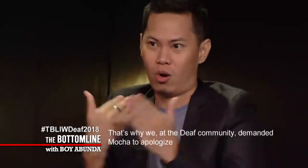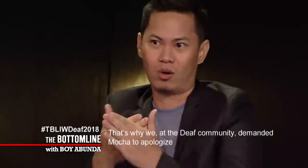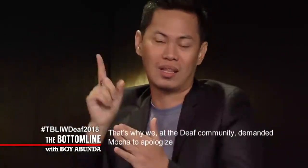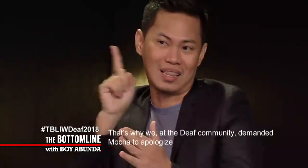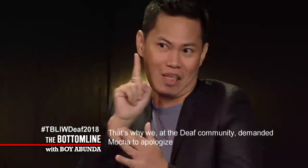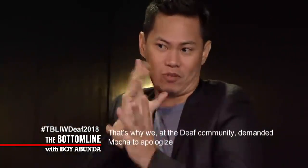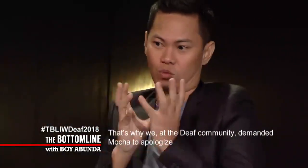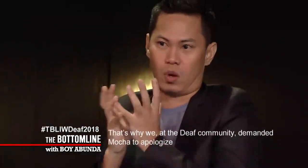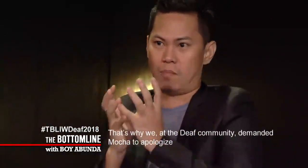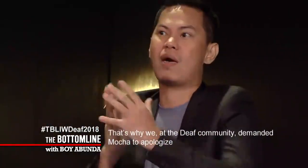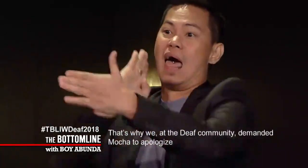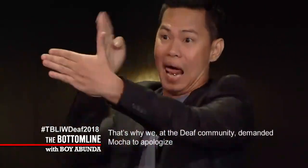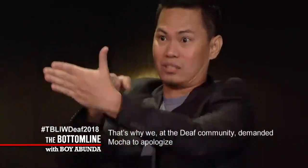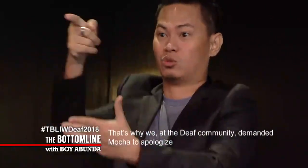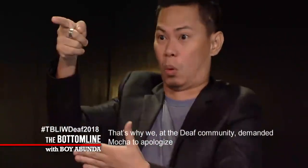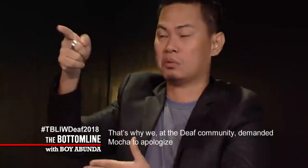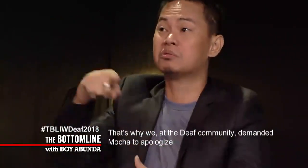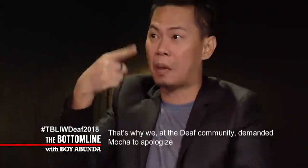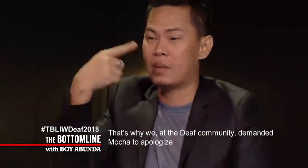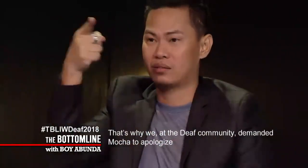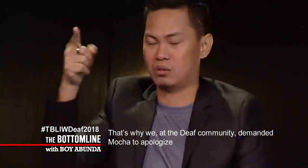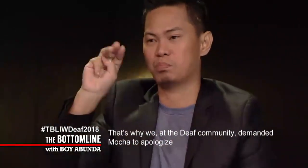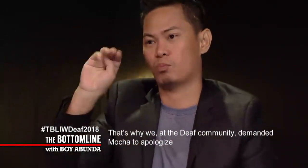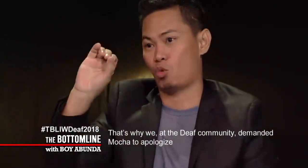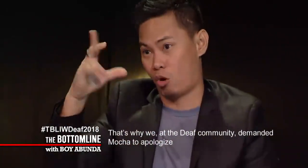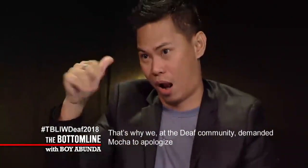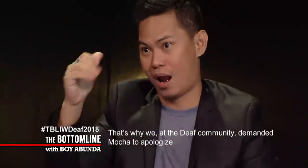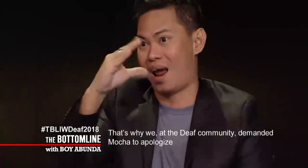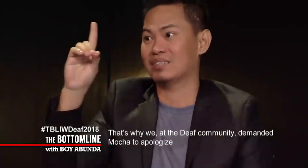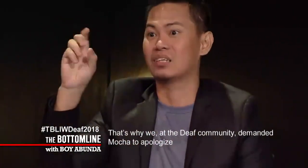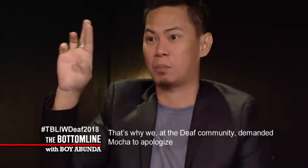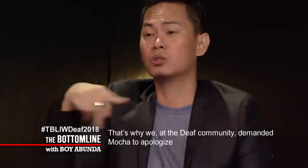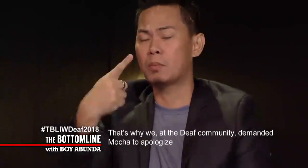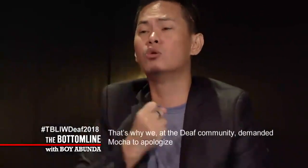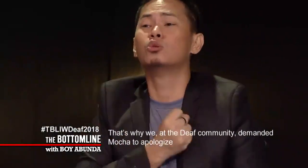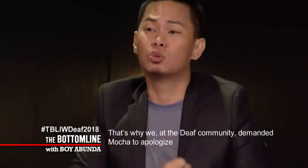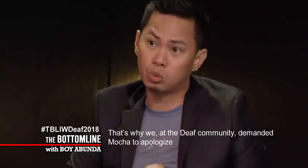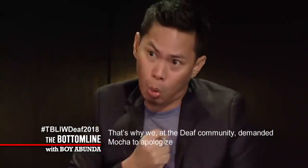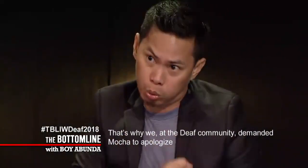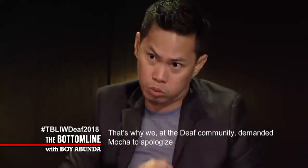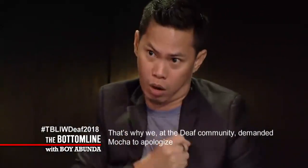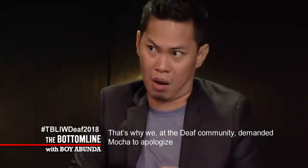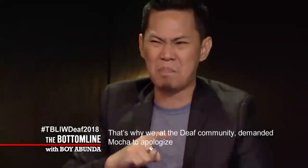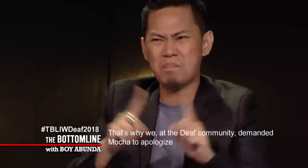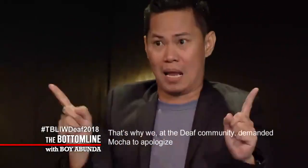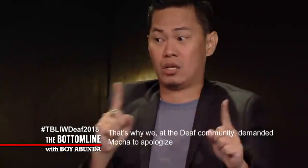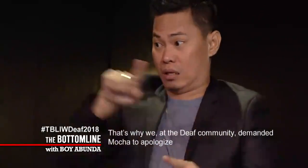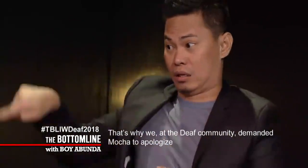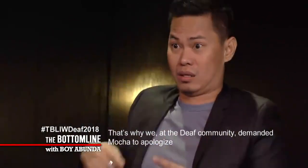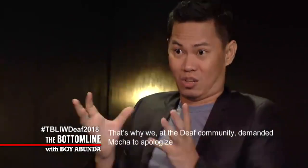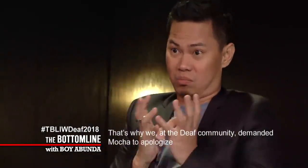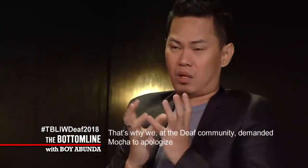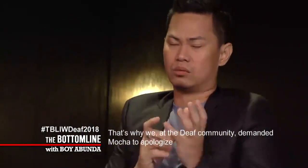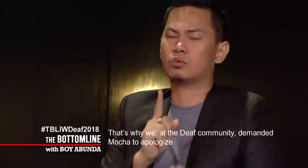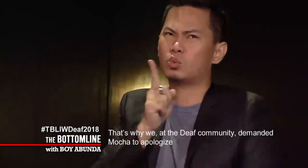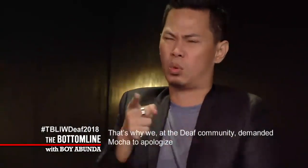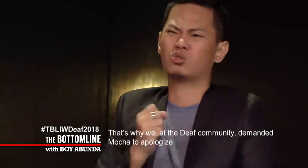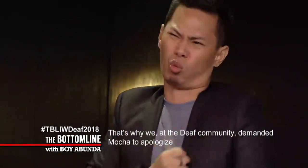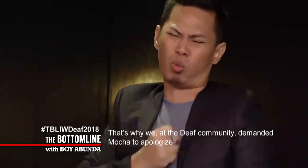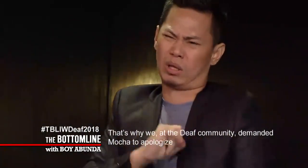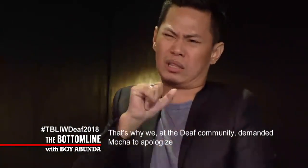Kaya nga lahat kami mga bingi, mga deaf community nga, talagang kinuha namin yung sinabi na namin si Mocha na